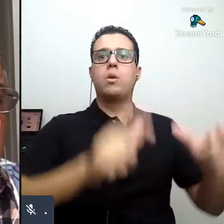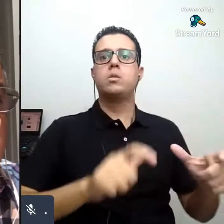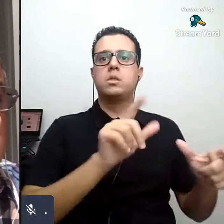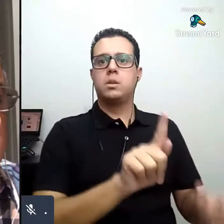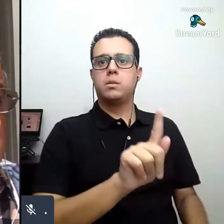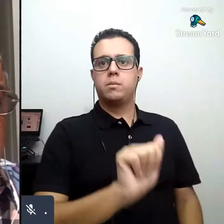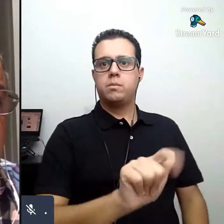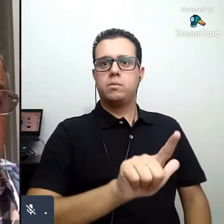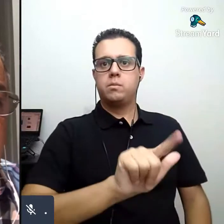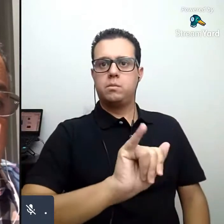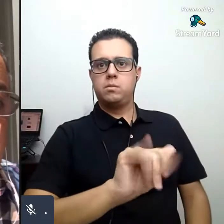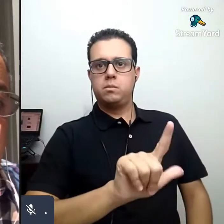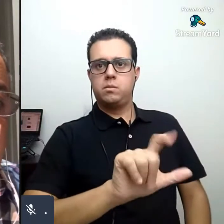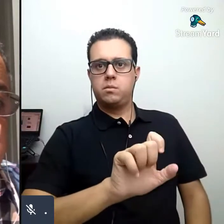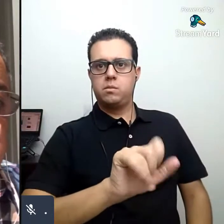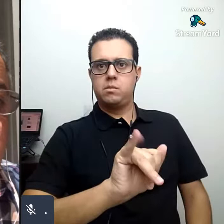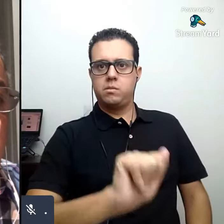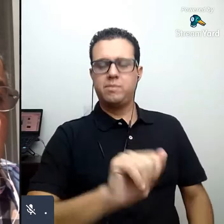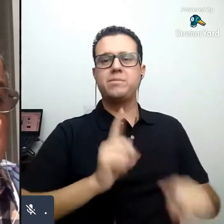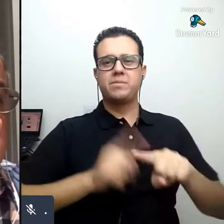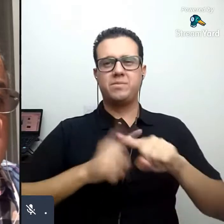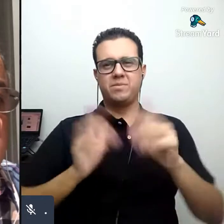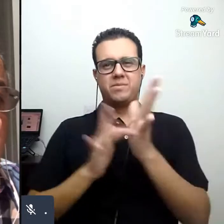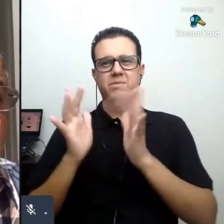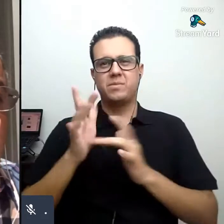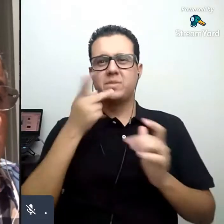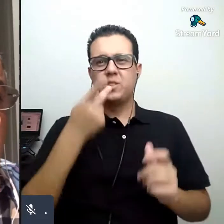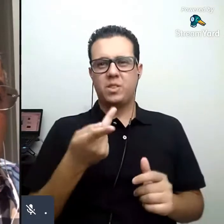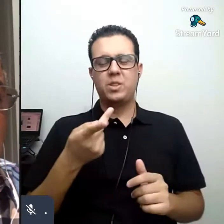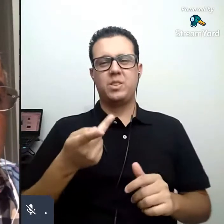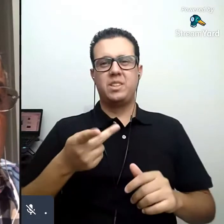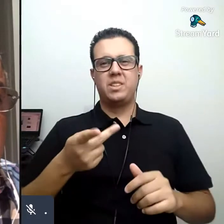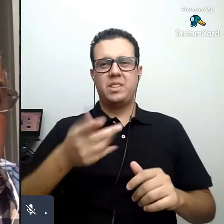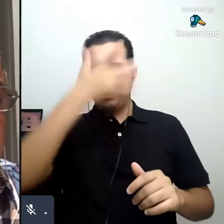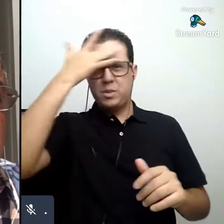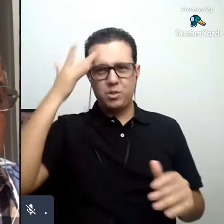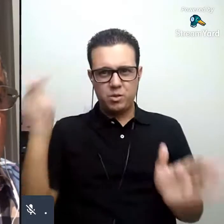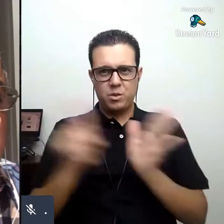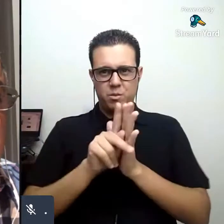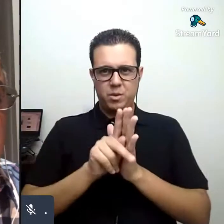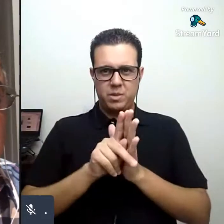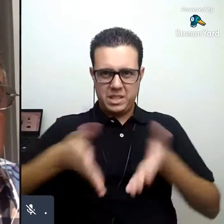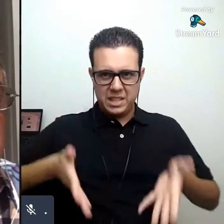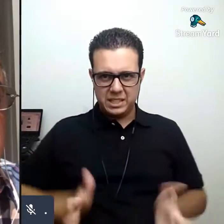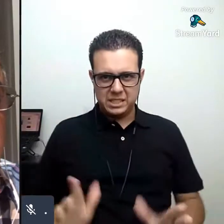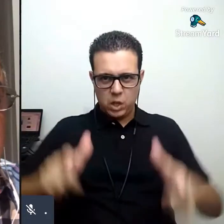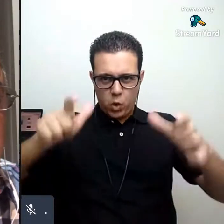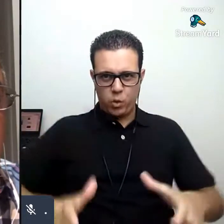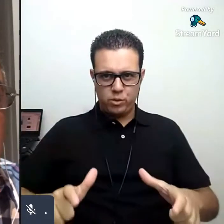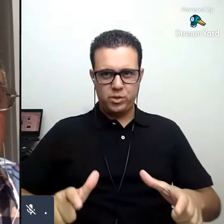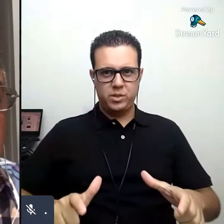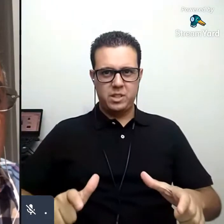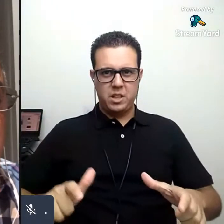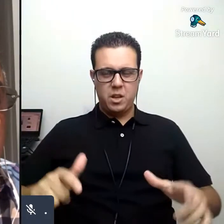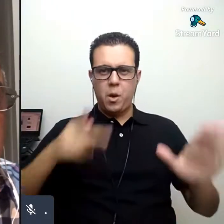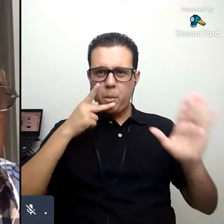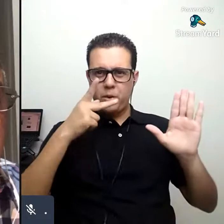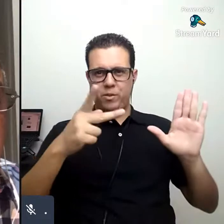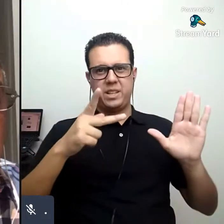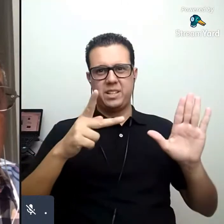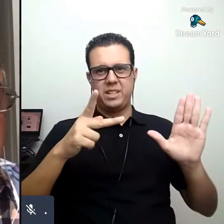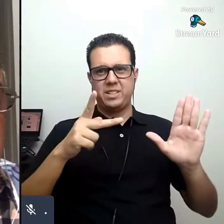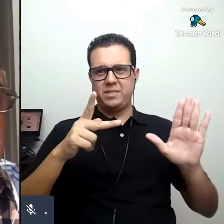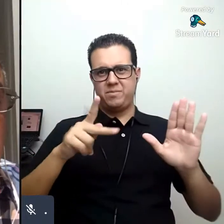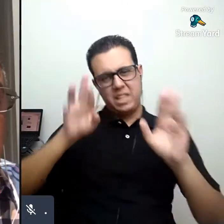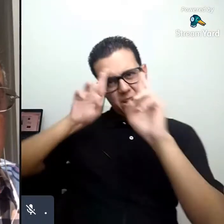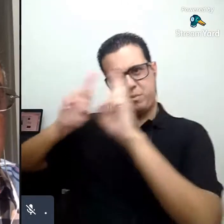tem honras na sua própria terra. Assim, quando chegou a Galiléia, os galileus o receberam, porque